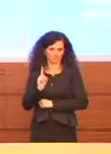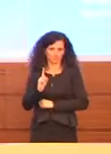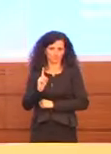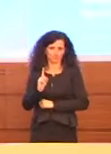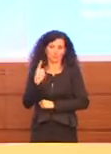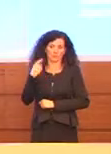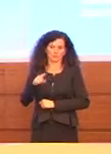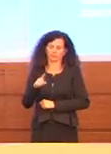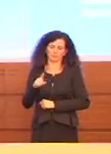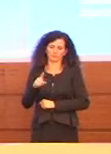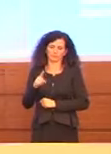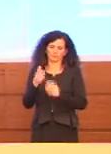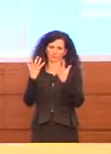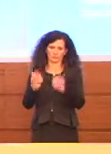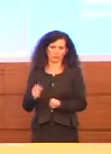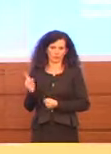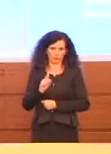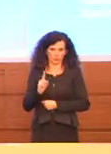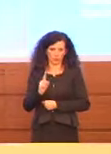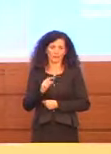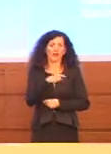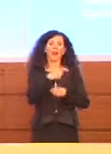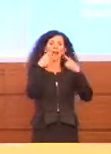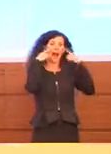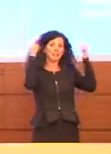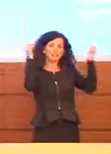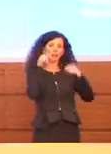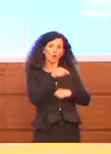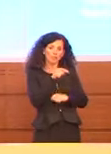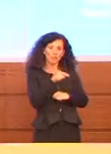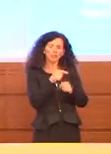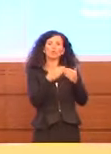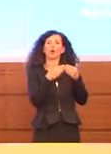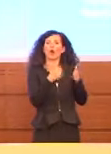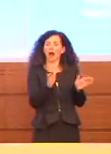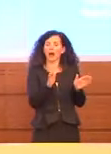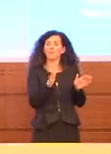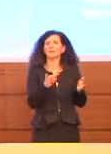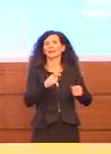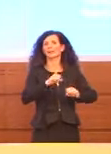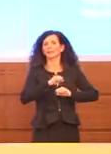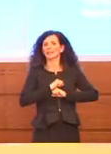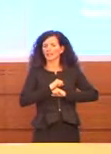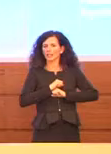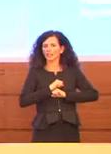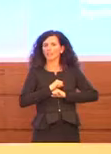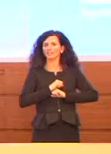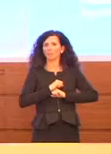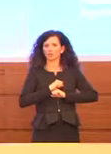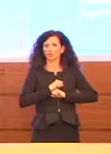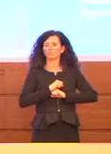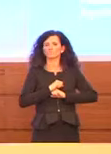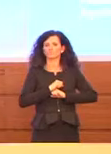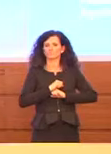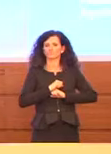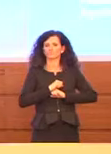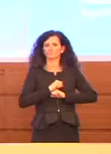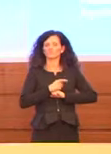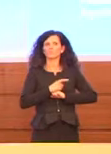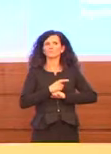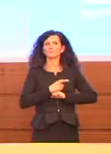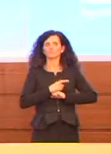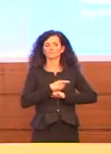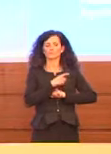insostenibile l'apertura degli asili nido invece immagino possa ottemperare a una esigenza